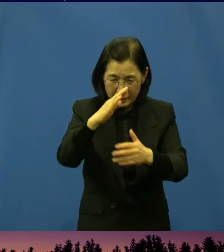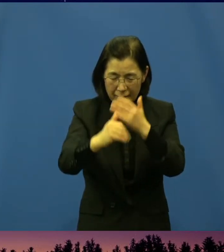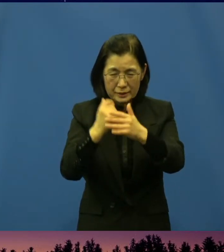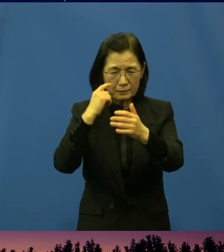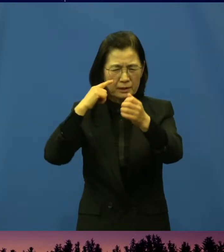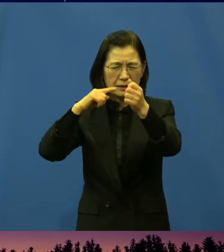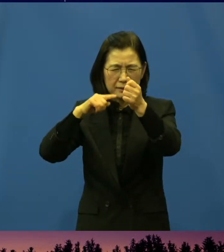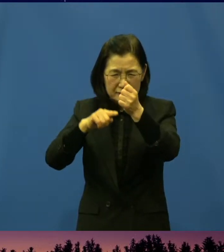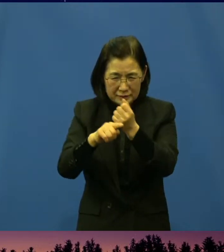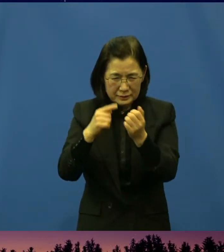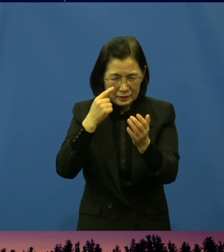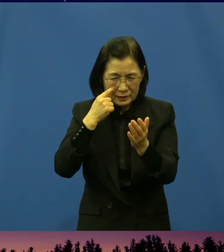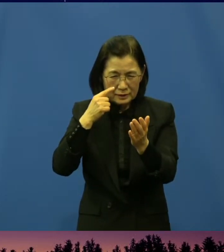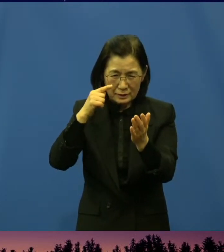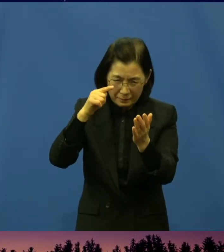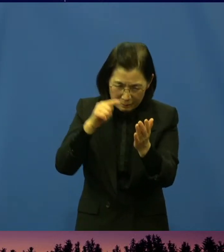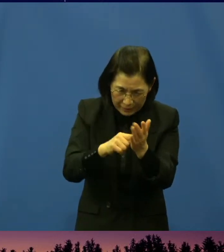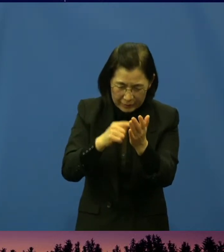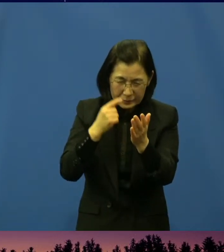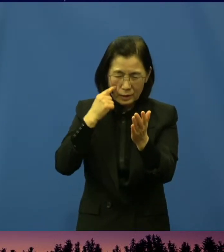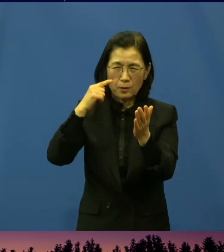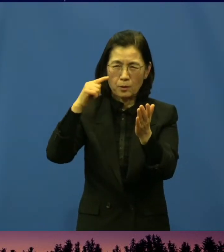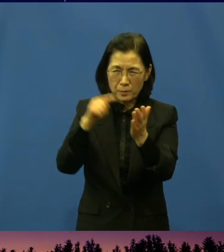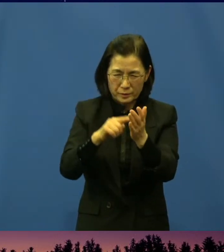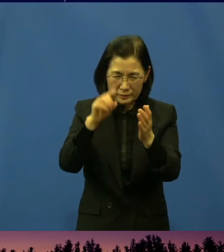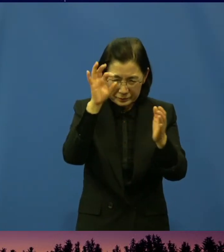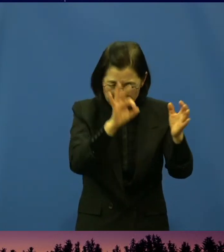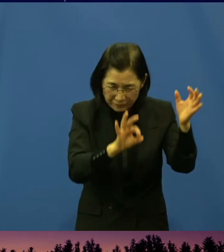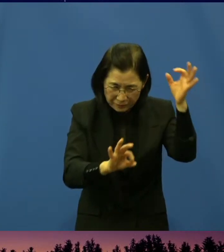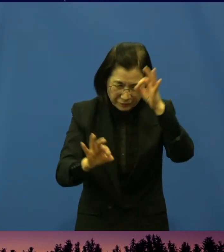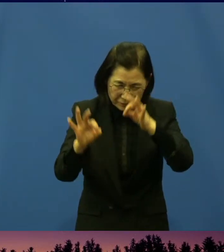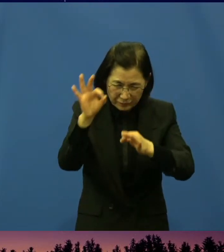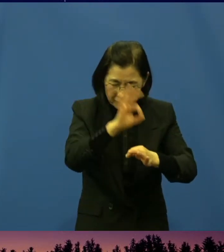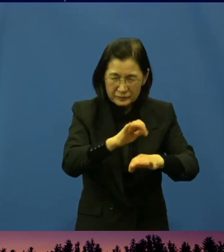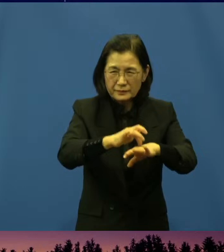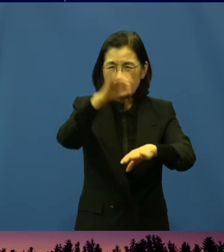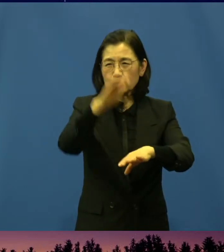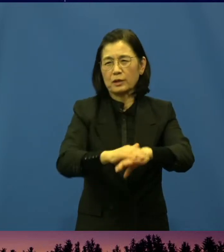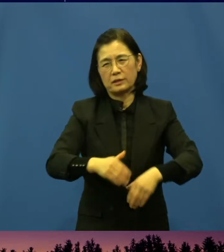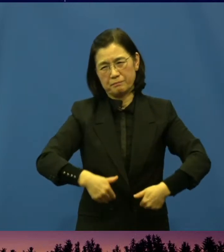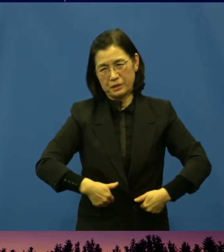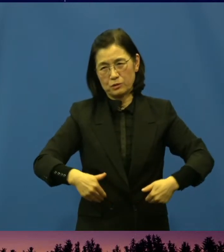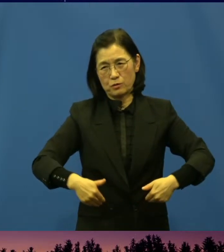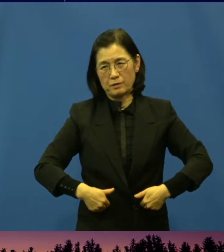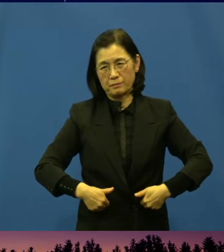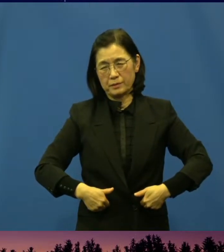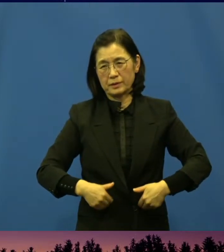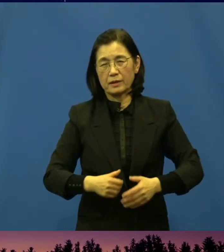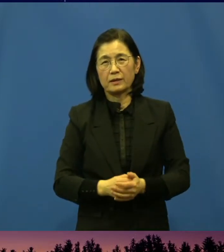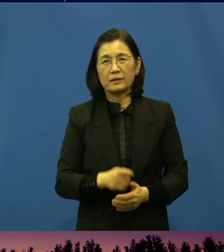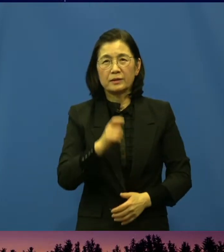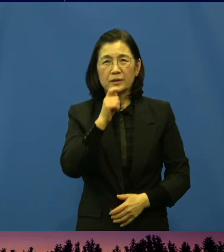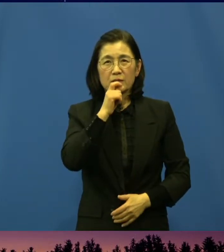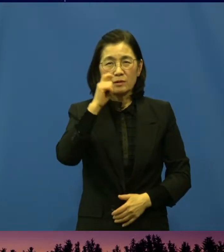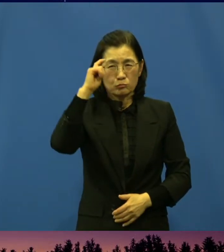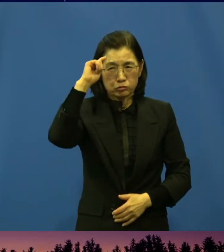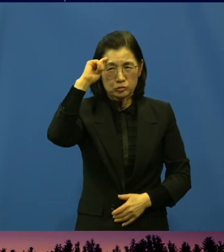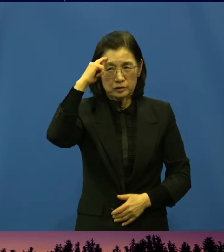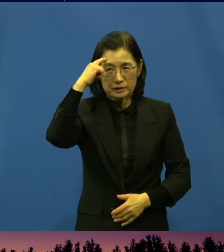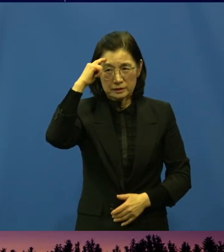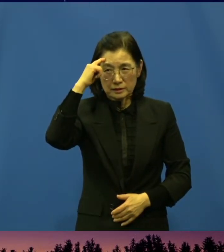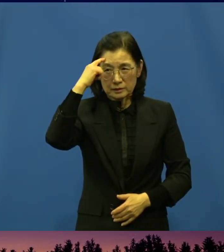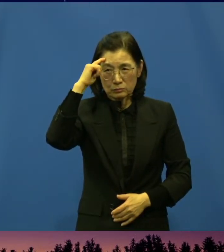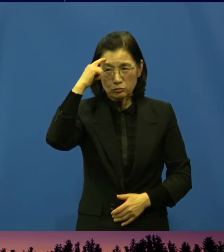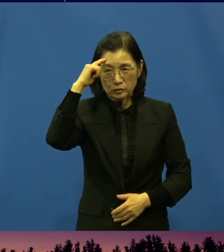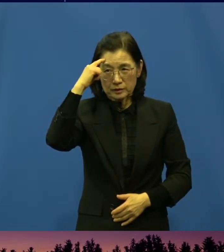거예요. 그래서 우리가 말씀을 묵상한다 그러는데, 이 묵상 가운데 아주 중요한 것 가운데 하나는 하나님의 뜻을